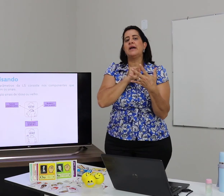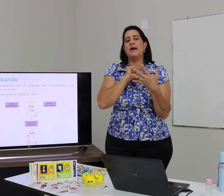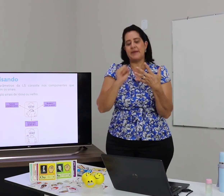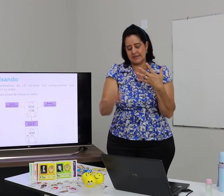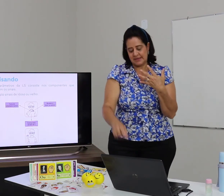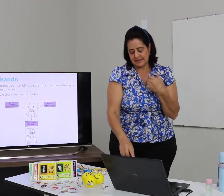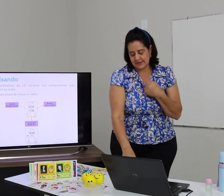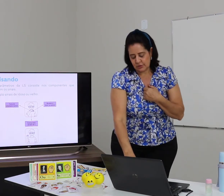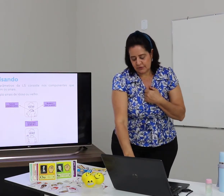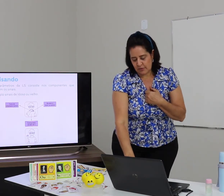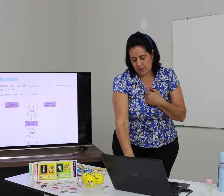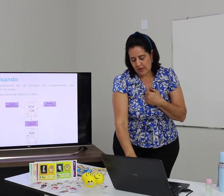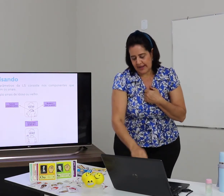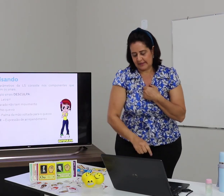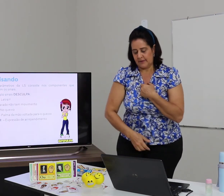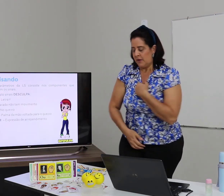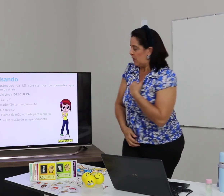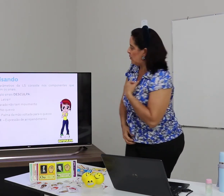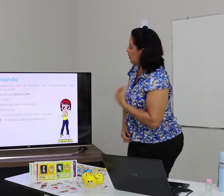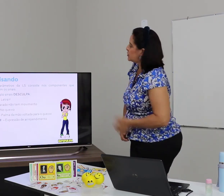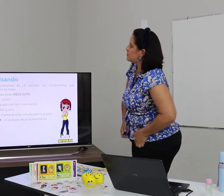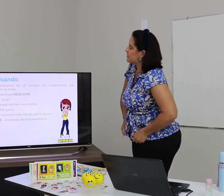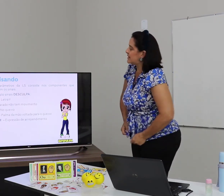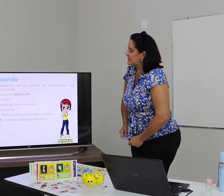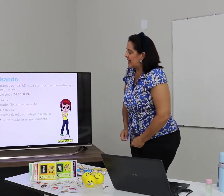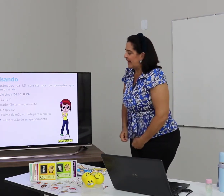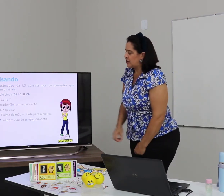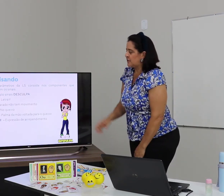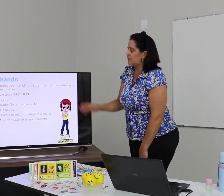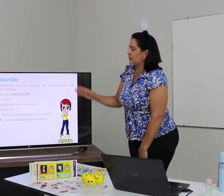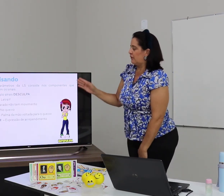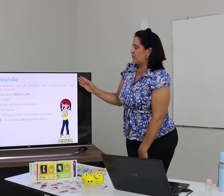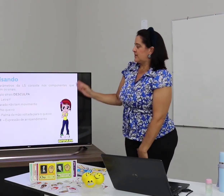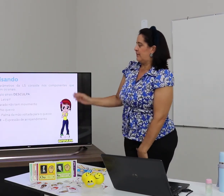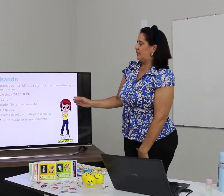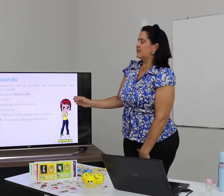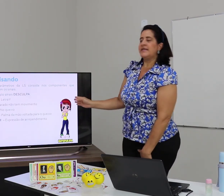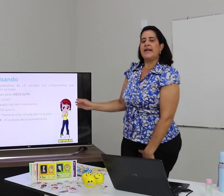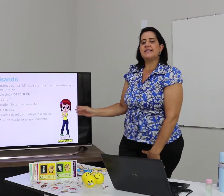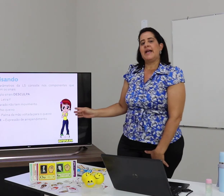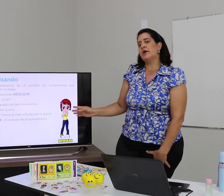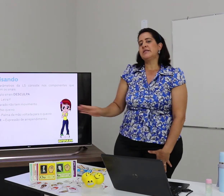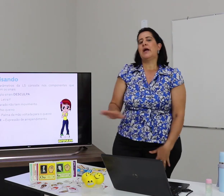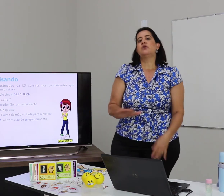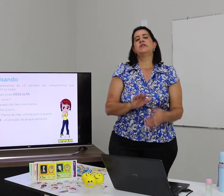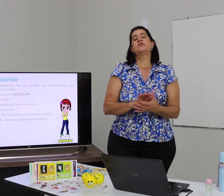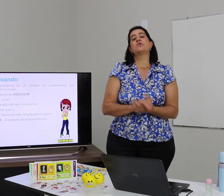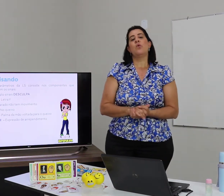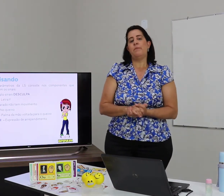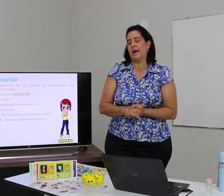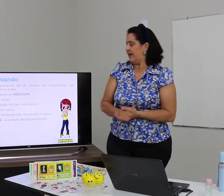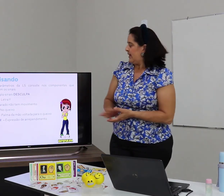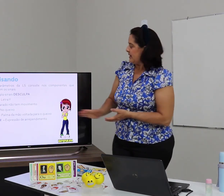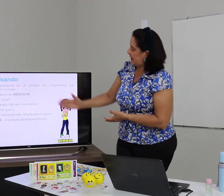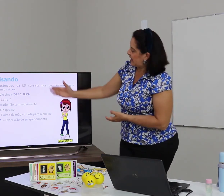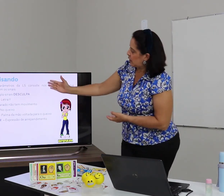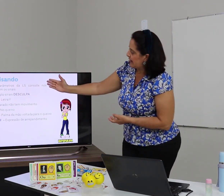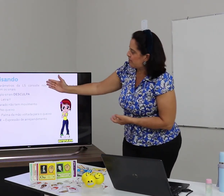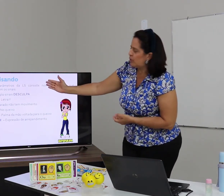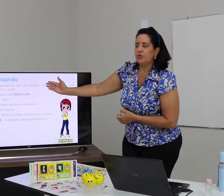a minha sinalização de forma correta. Um último slide que eu vou mostrar para vocês é o sinal de desculpa. E aqui eu até